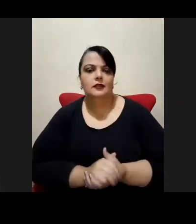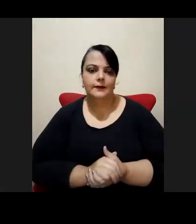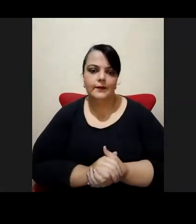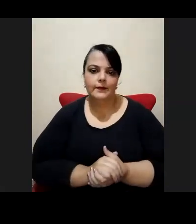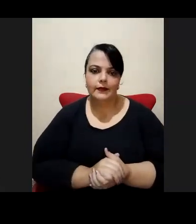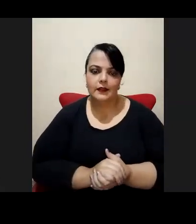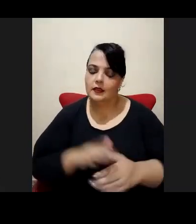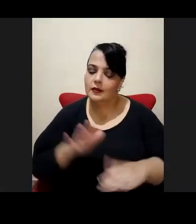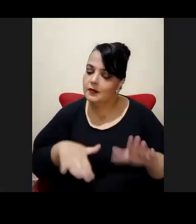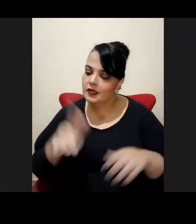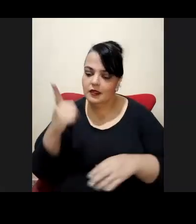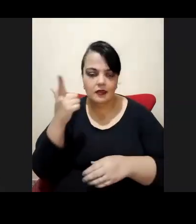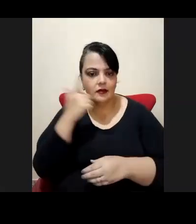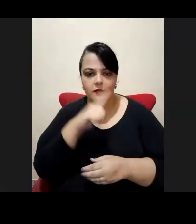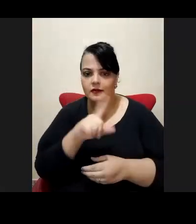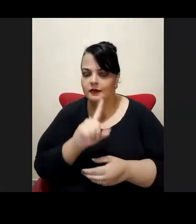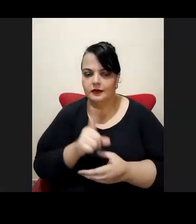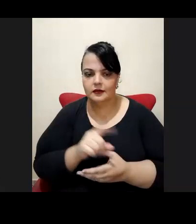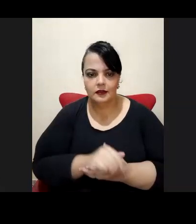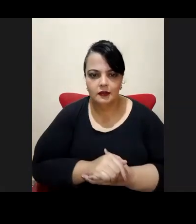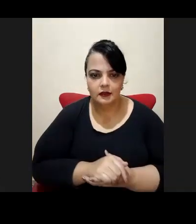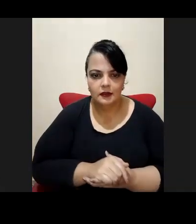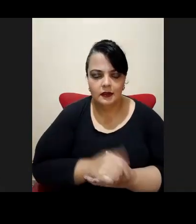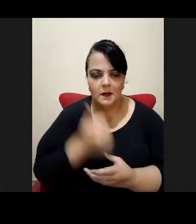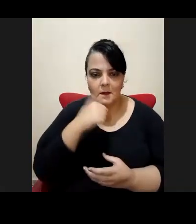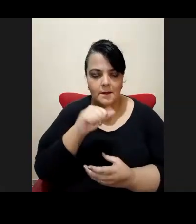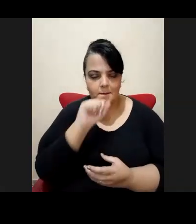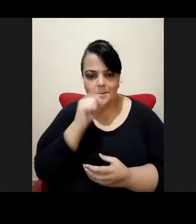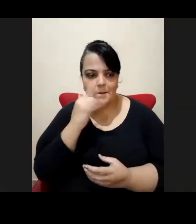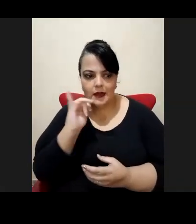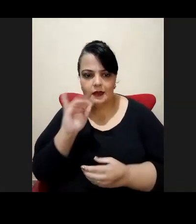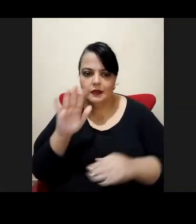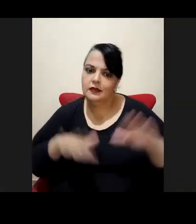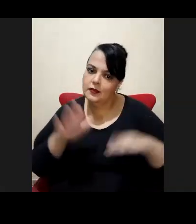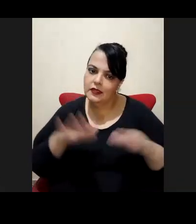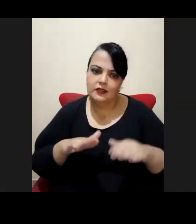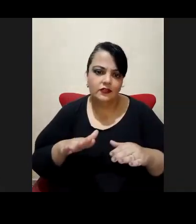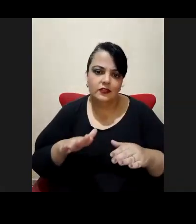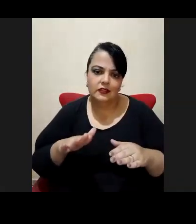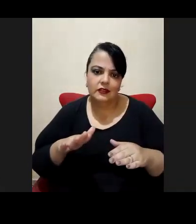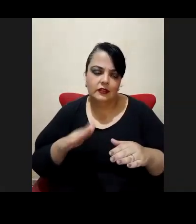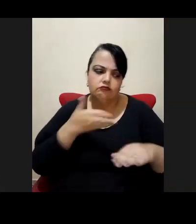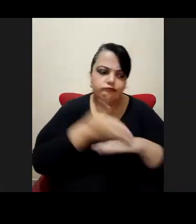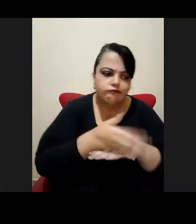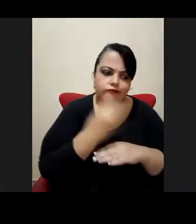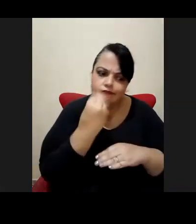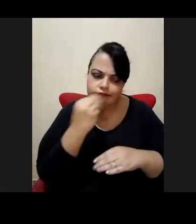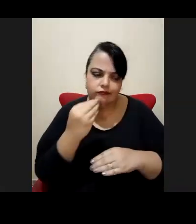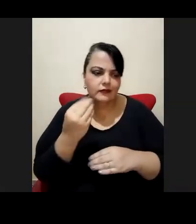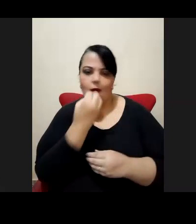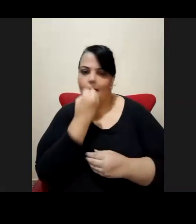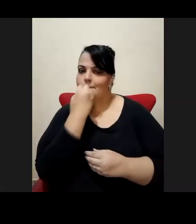vai acontecer, e mesmo que aconteça que algum pai faça isso, não traz vantagens nesse sentido. É preciso que a gente